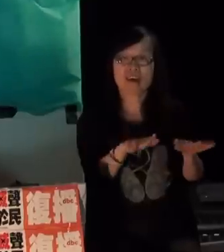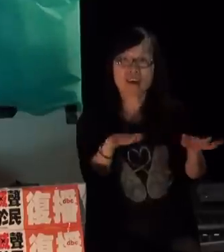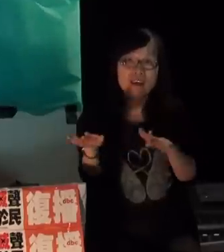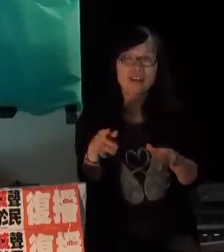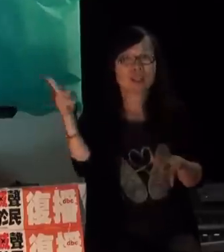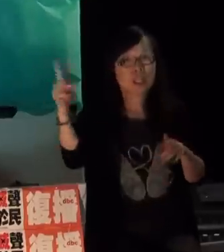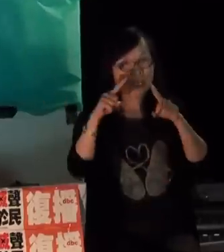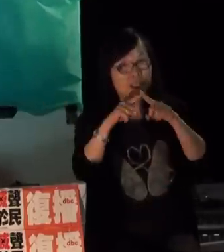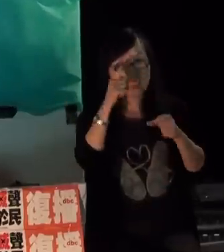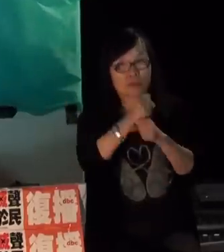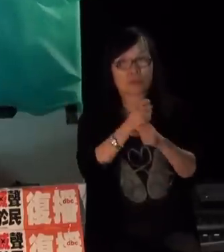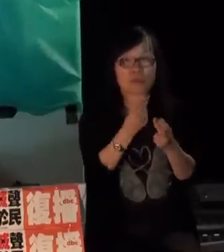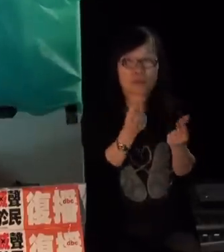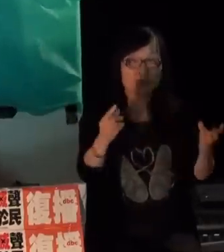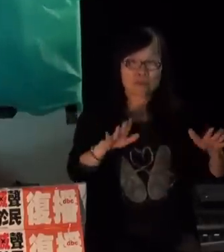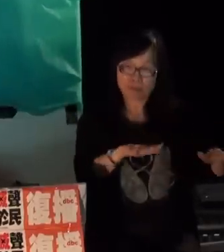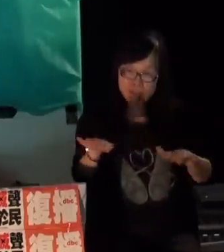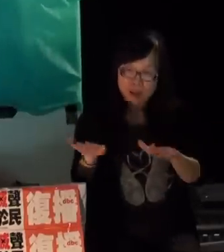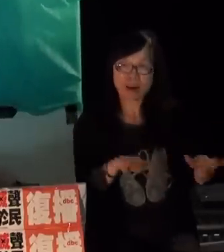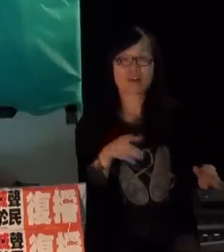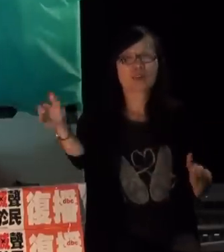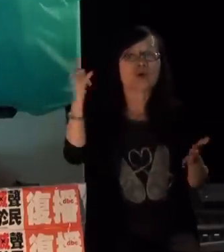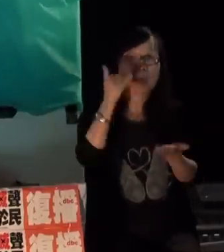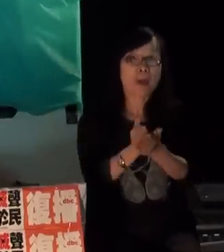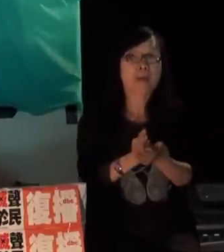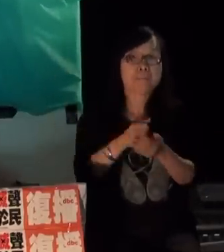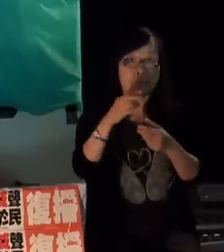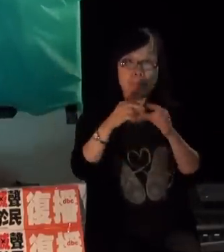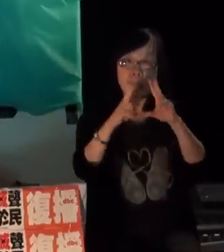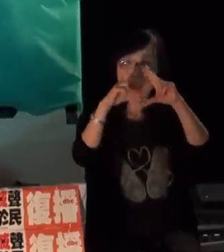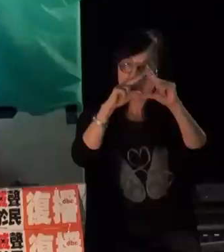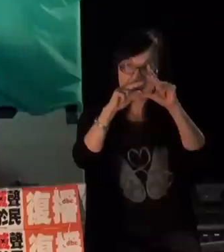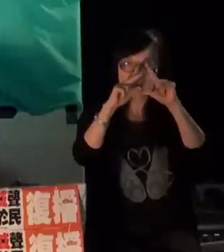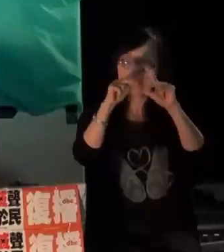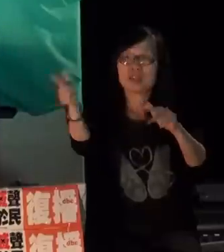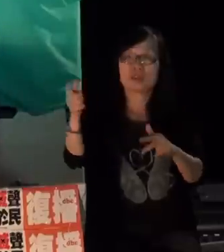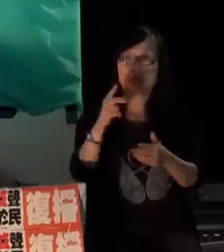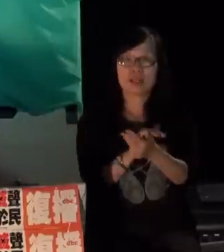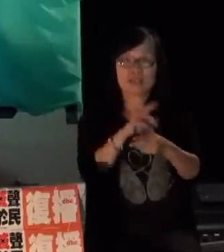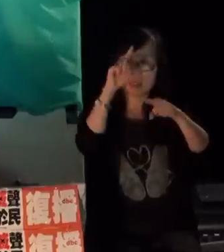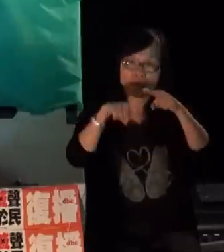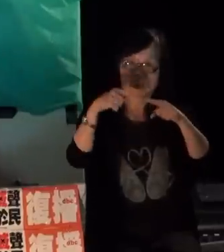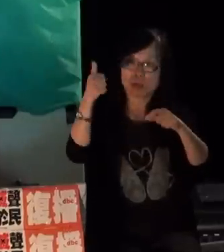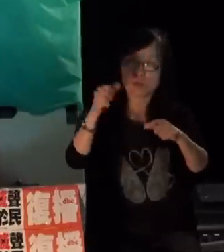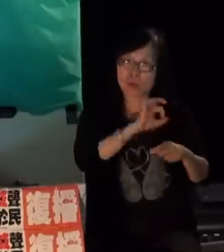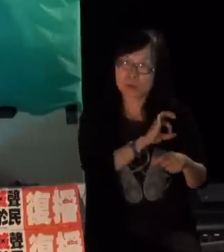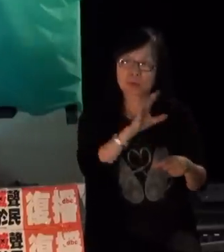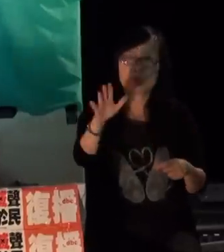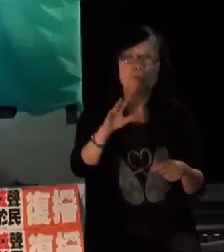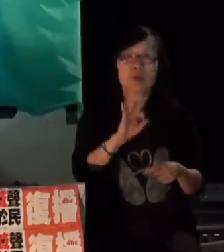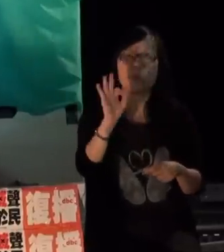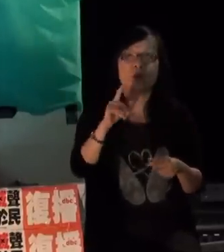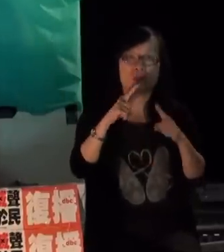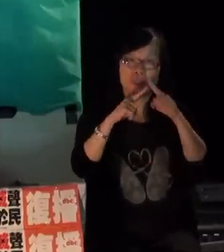沙灘啦，我喺維也納見過人造沙灘啦，我喺巴黎見過人造沙灘啦，我喺歐洲嘅大都會成日都見到人造沙灘啦。如果冇海嗰